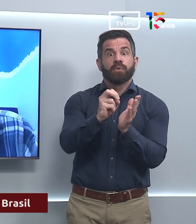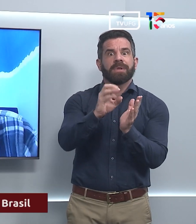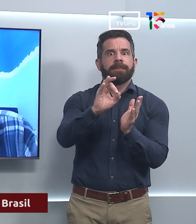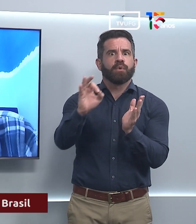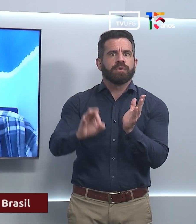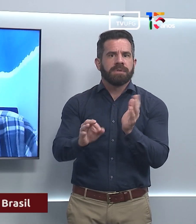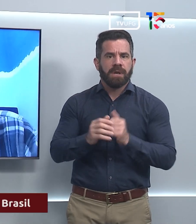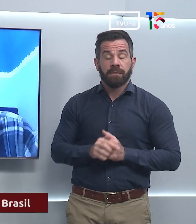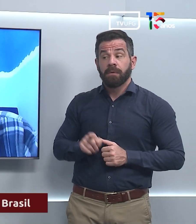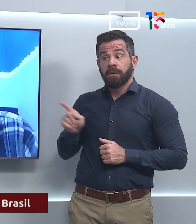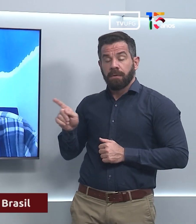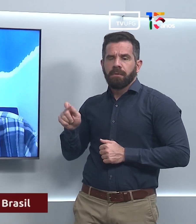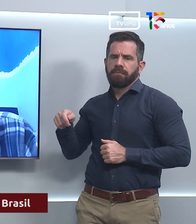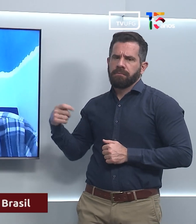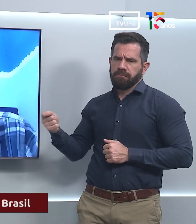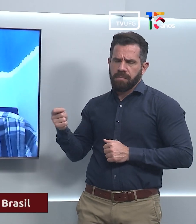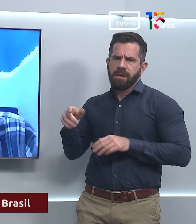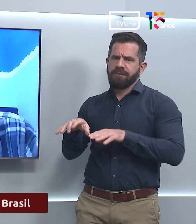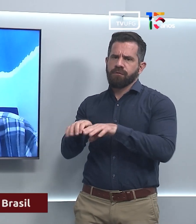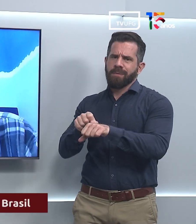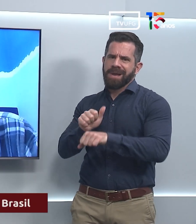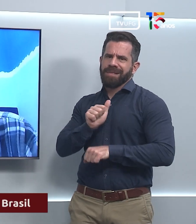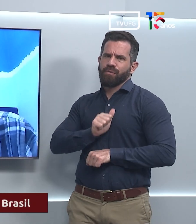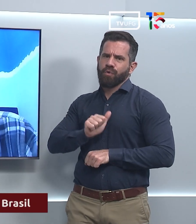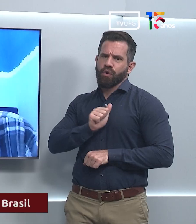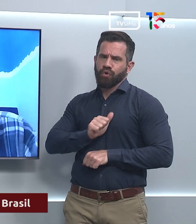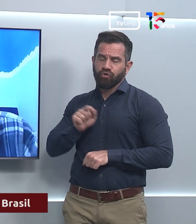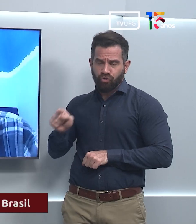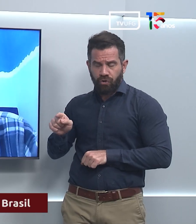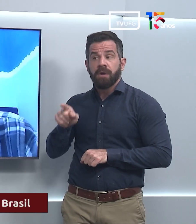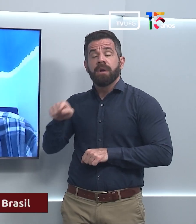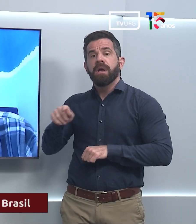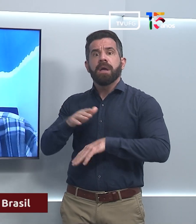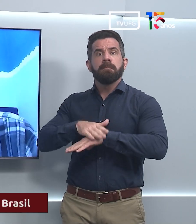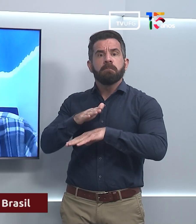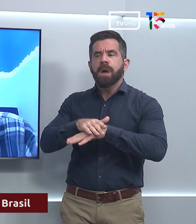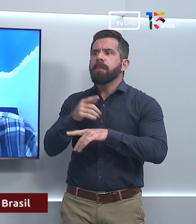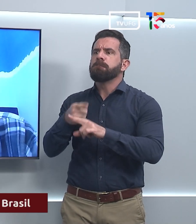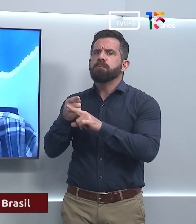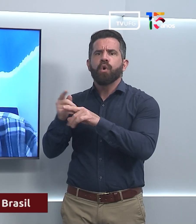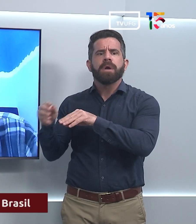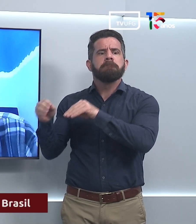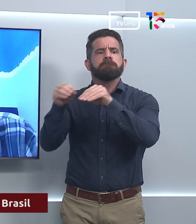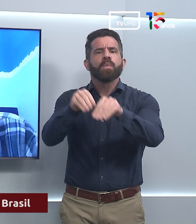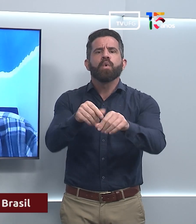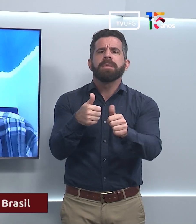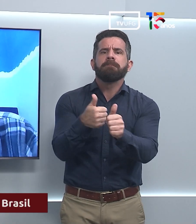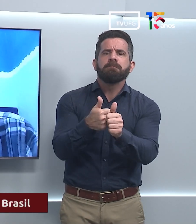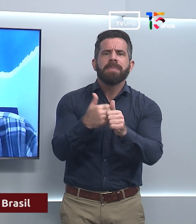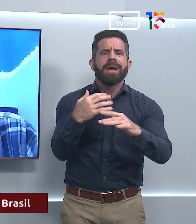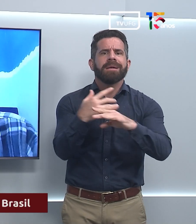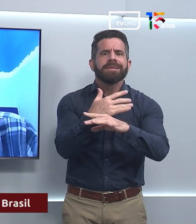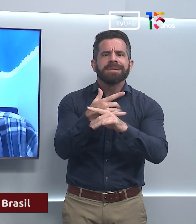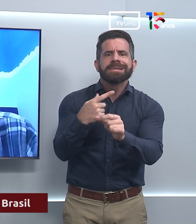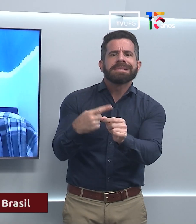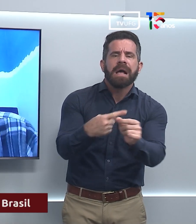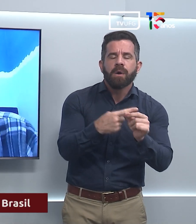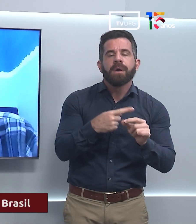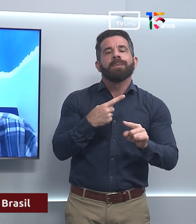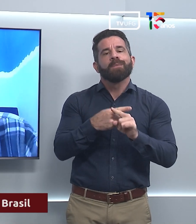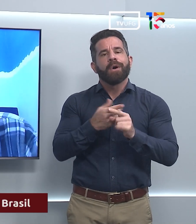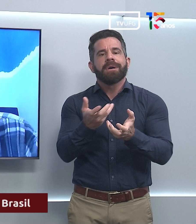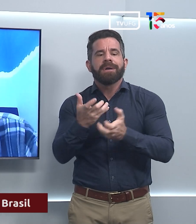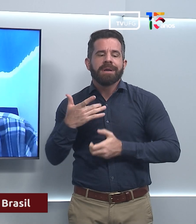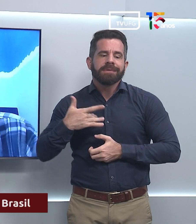Para o antropólogo, esse crescimento se deve à busca por saúde, trabalho e educação. Hoje,